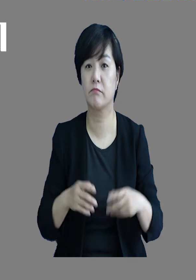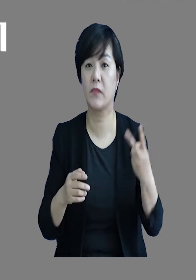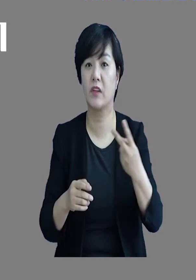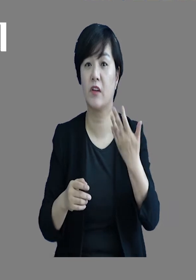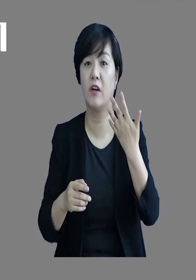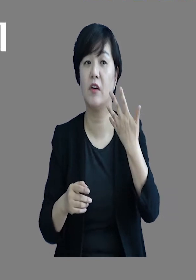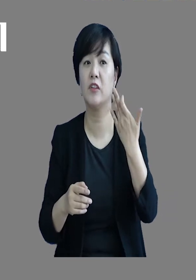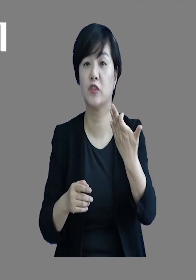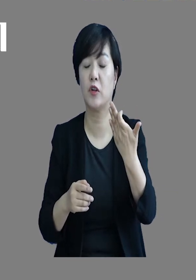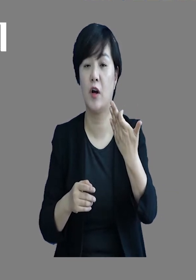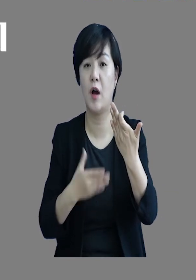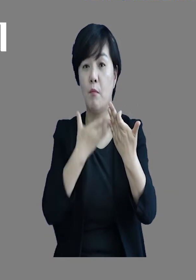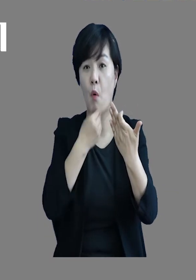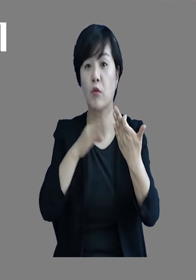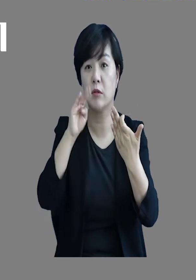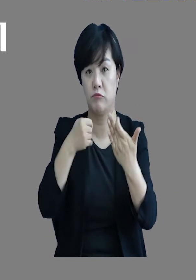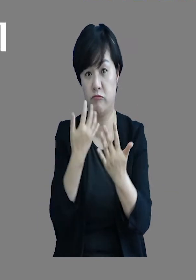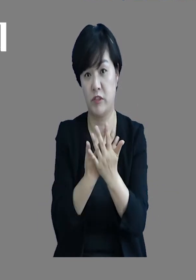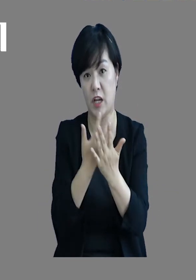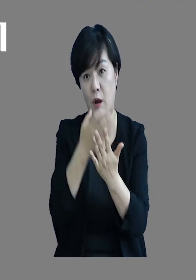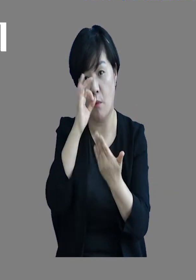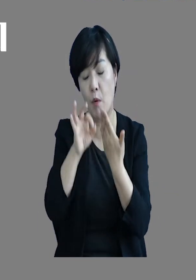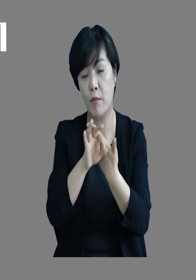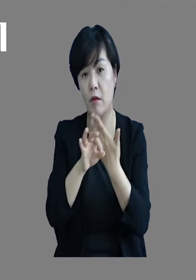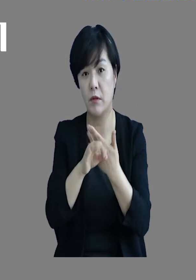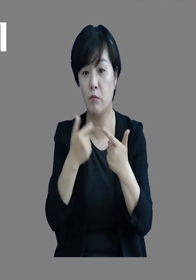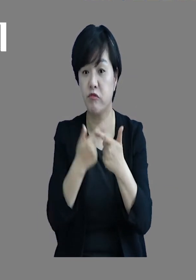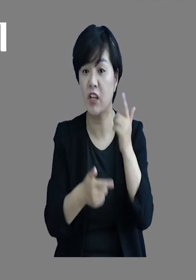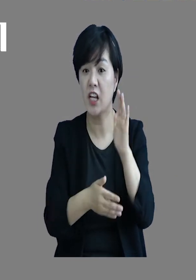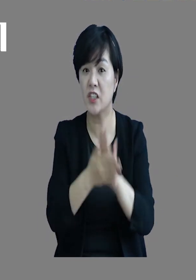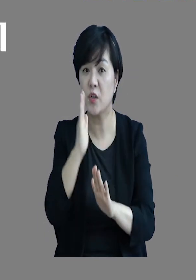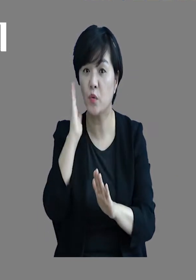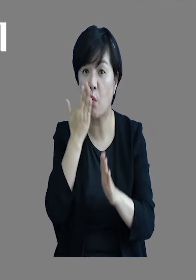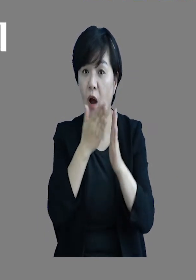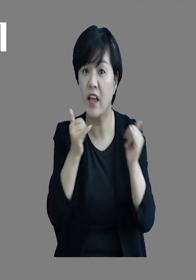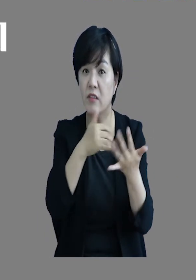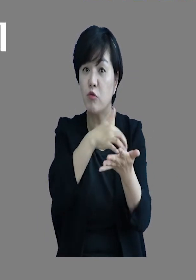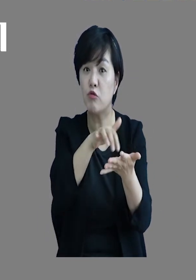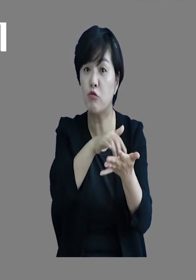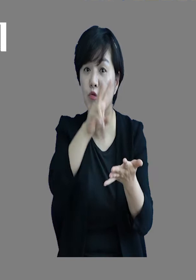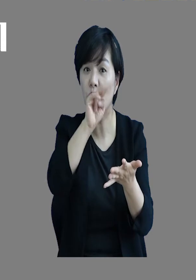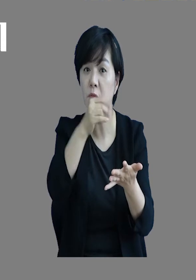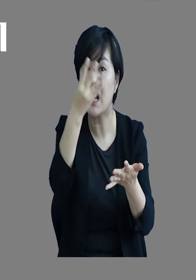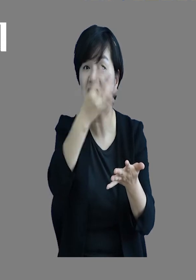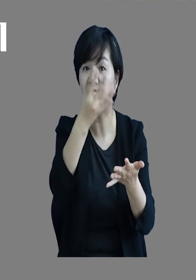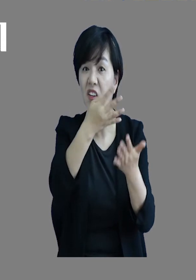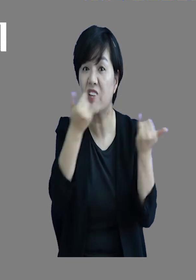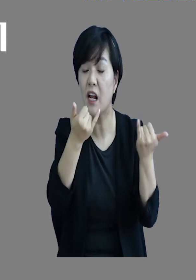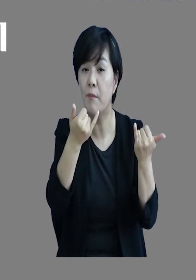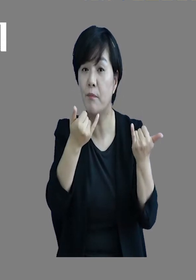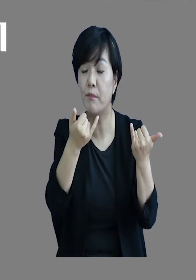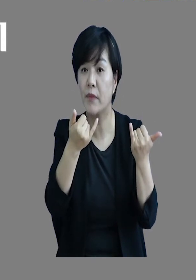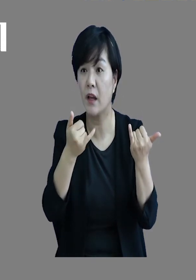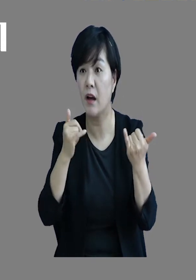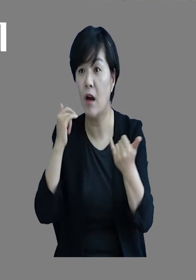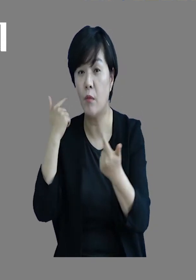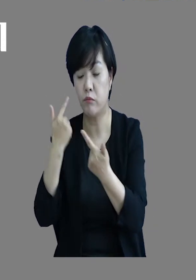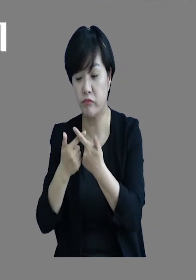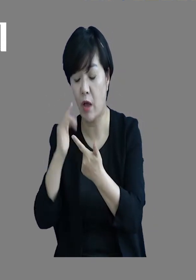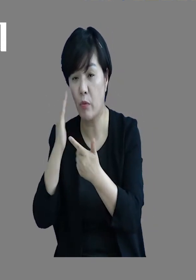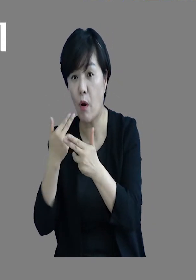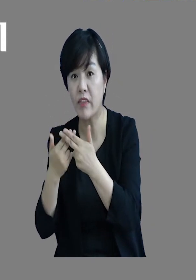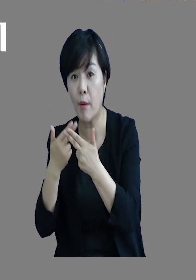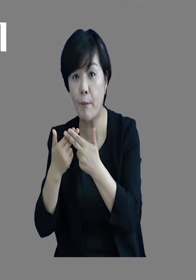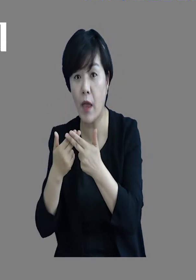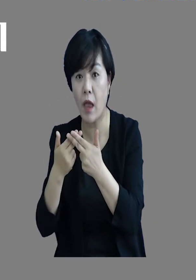2019년 12월 보건복지부 자료를 보면 부산시 청각 언어장애인은 2만 4천여 명. 하지만 부산